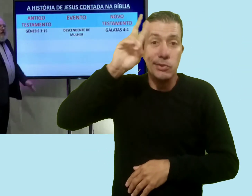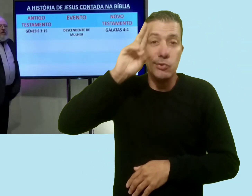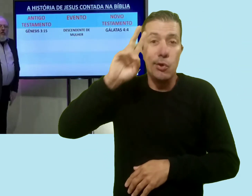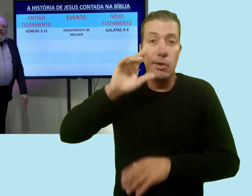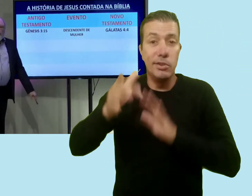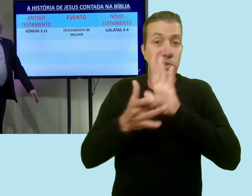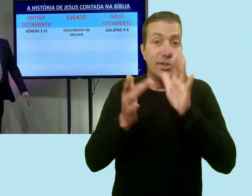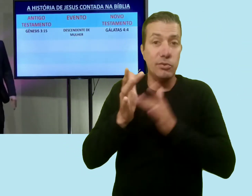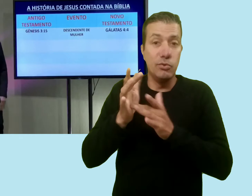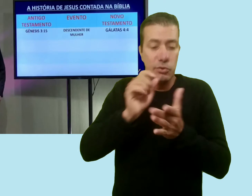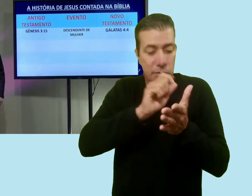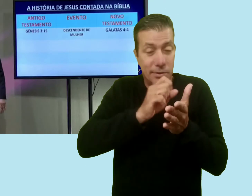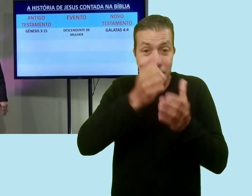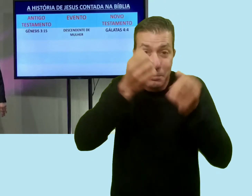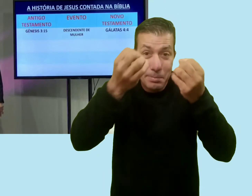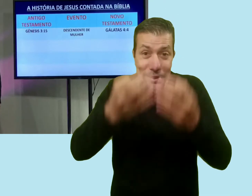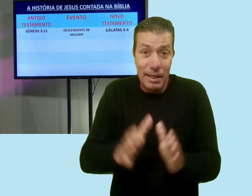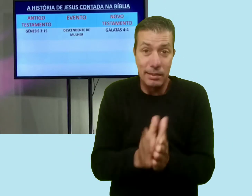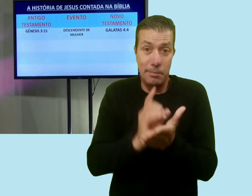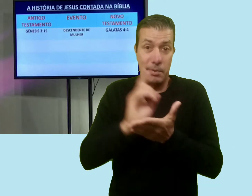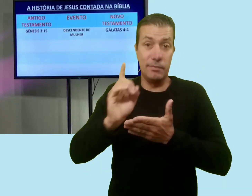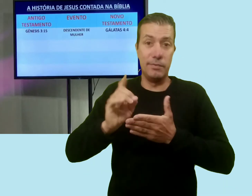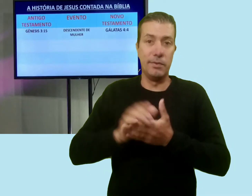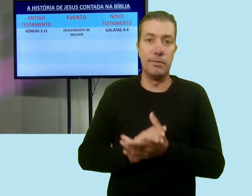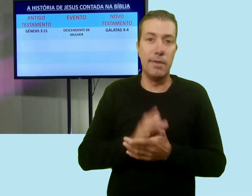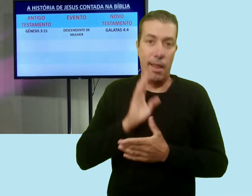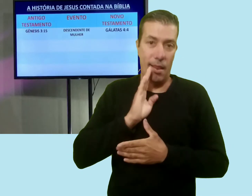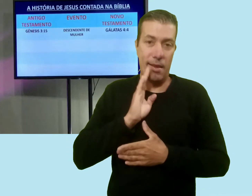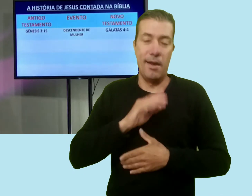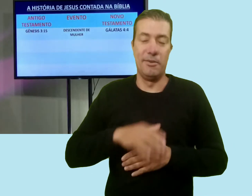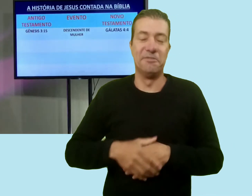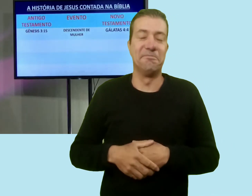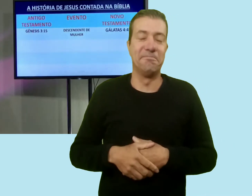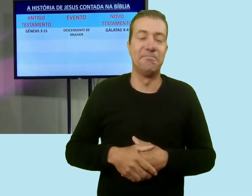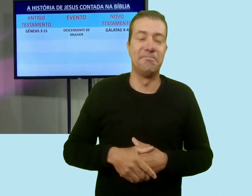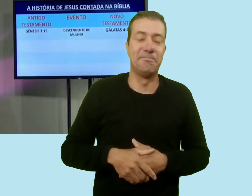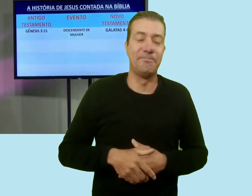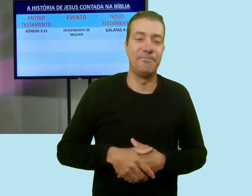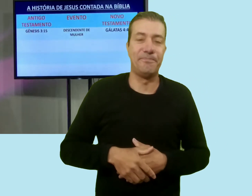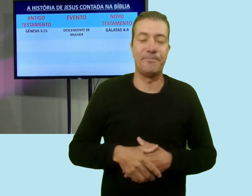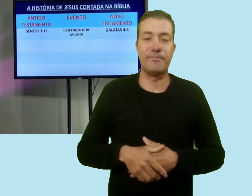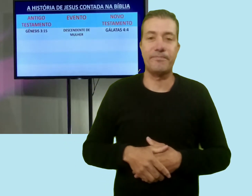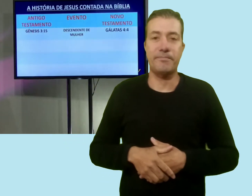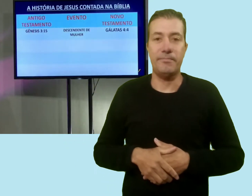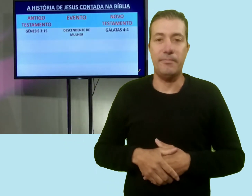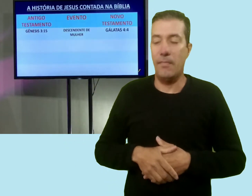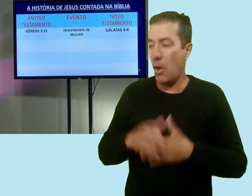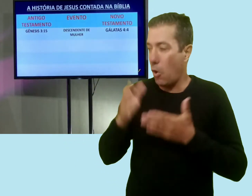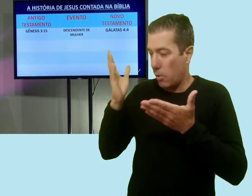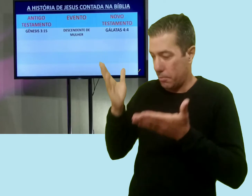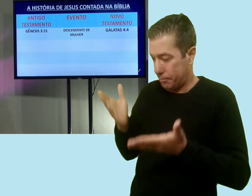A história de Jesus contada na Bíblia. Isso daqui é muito legal.